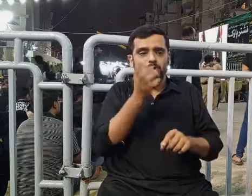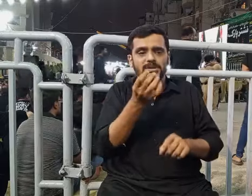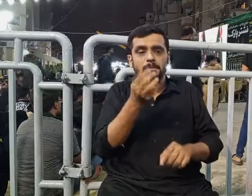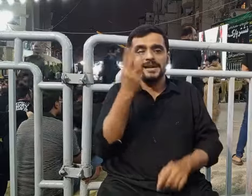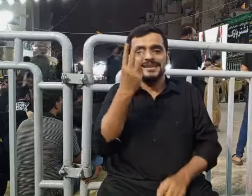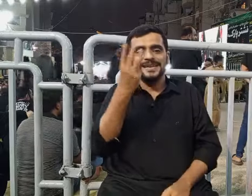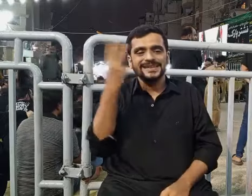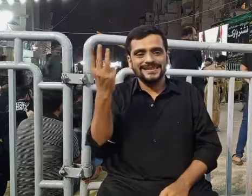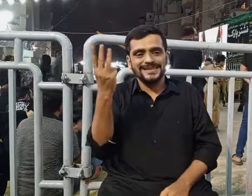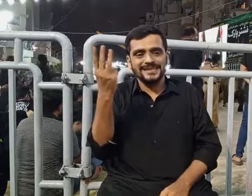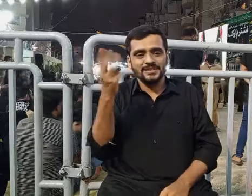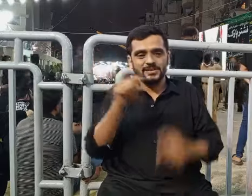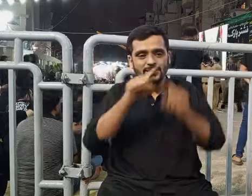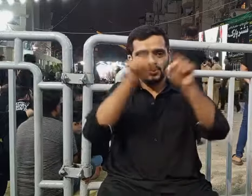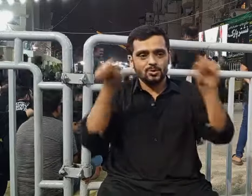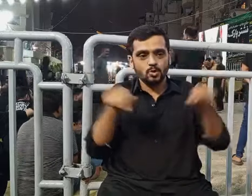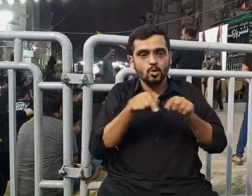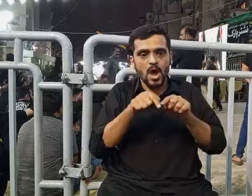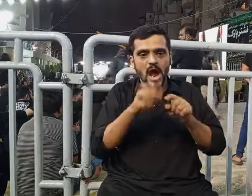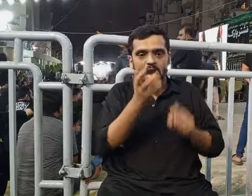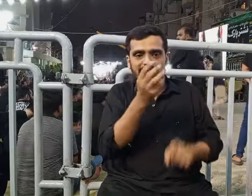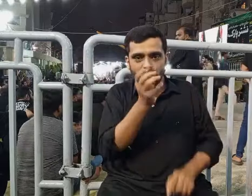کہ اے نبی کے بعد آپ اپنے گھروں میں رہیے گا.